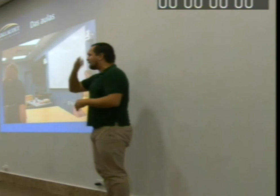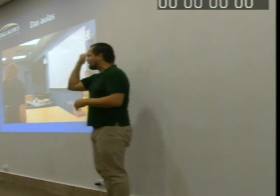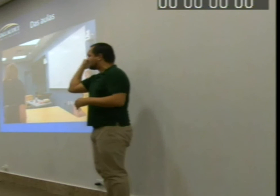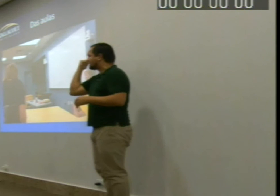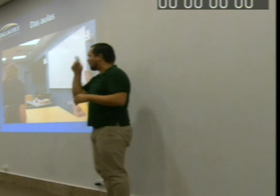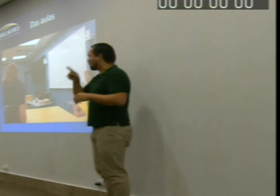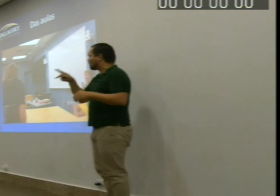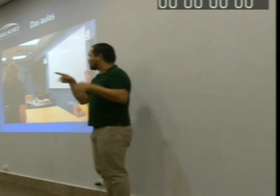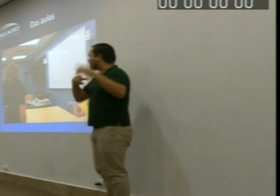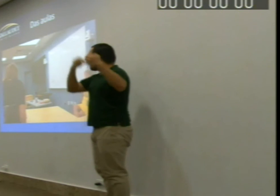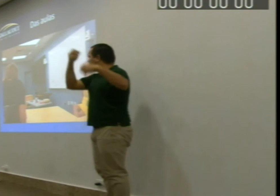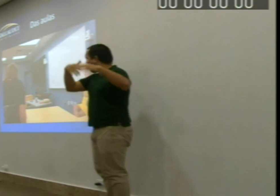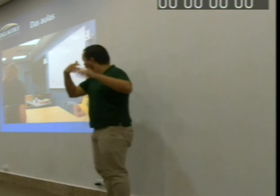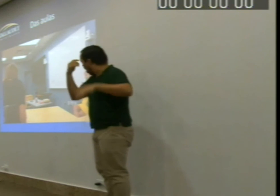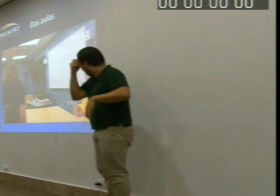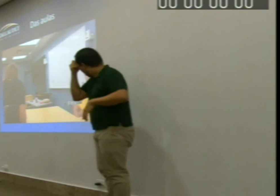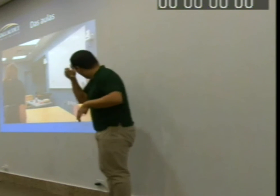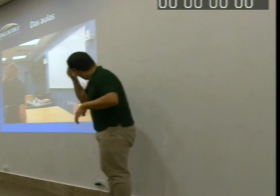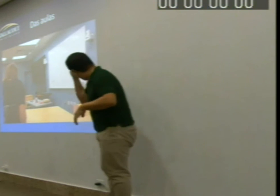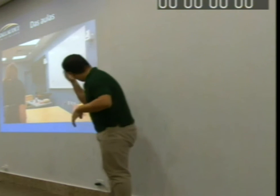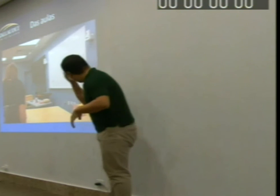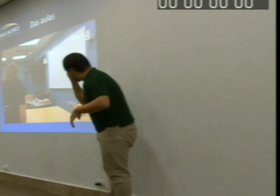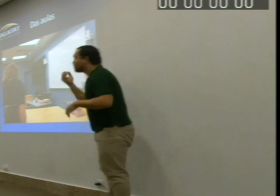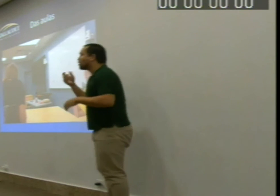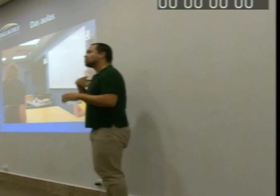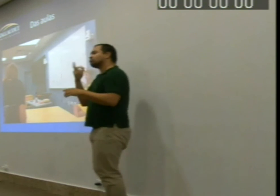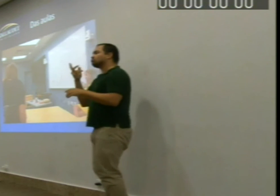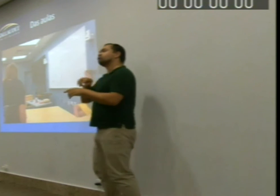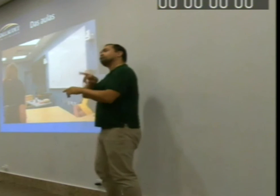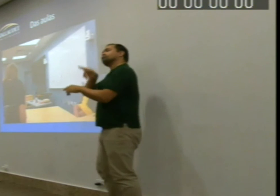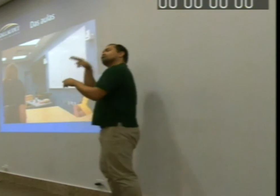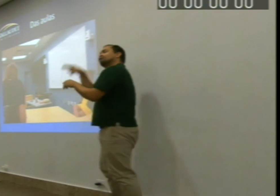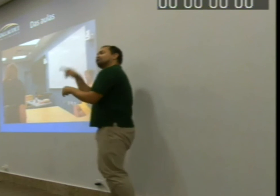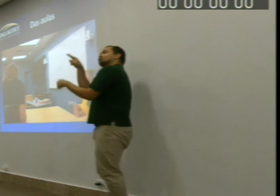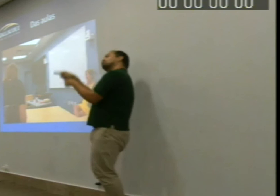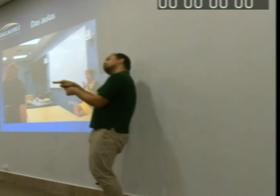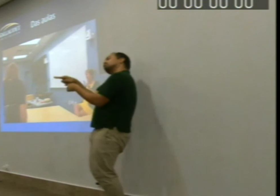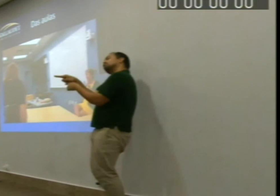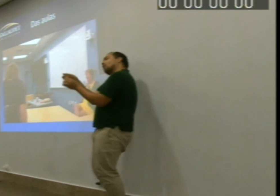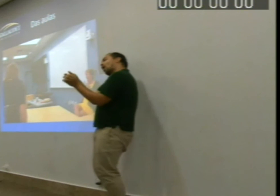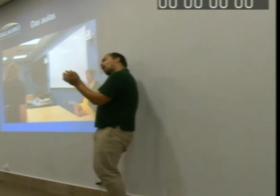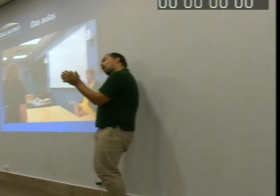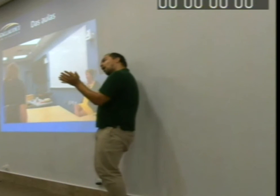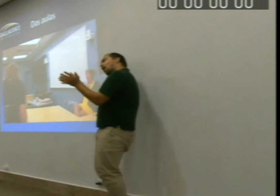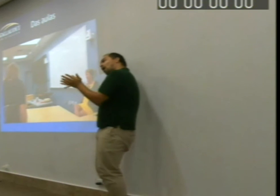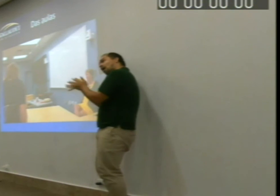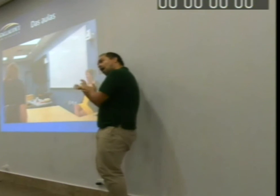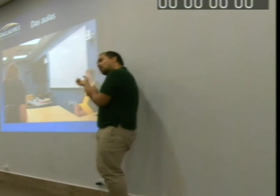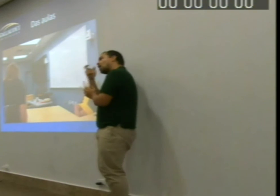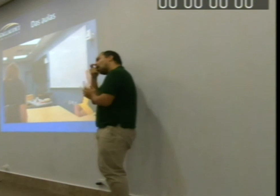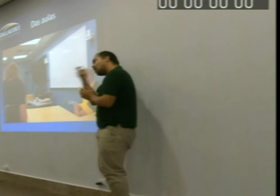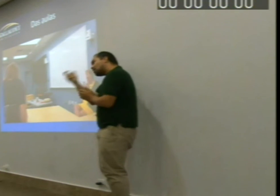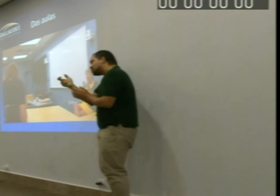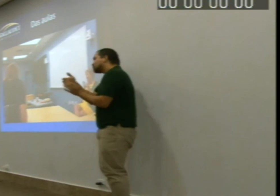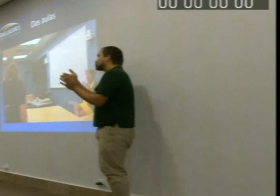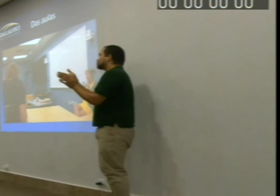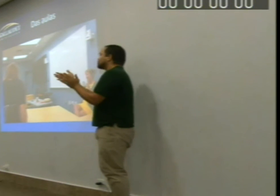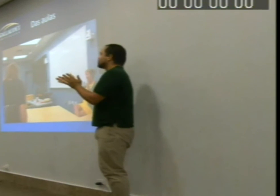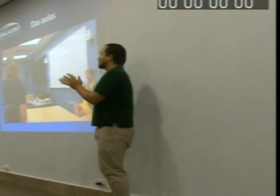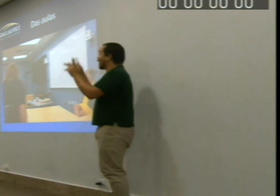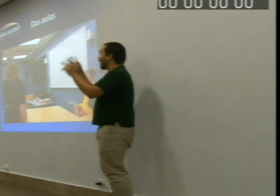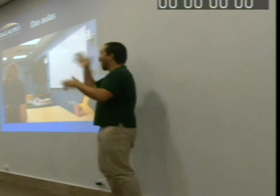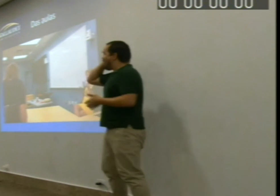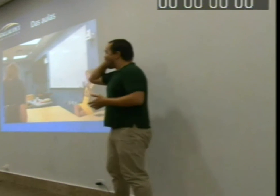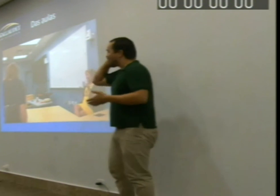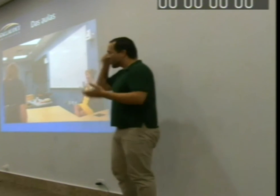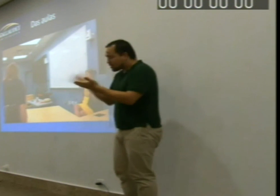eu vou fazer isso ah eu esqueci o professor ficou explicando meu Deus eu já esqueci como que vou fazer bom eu ia lá assistia o moodle assistia